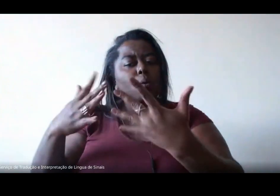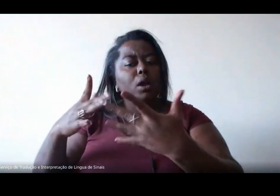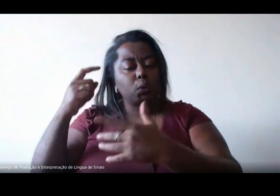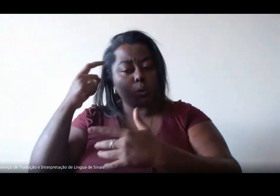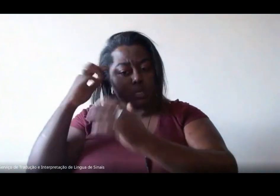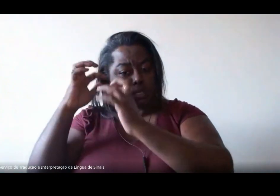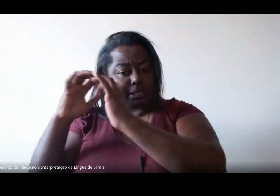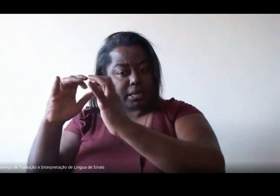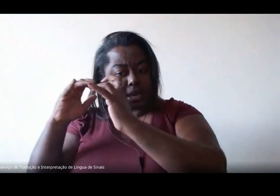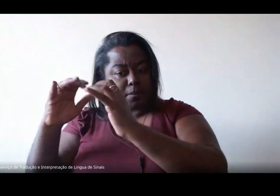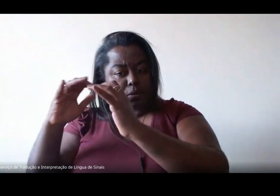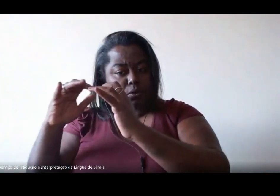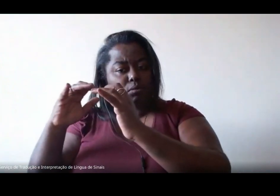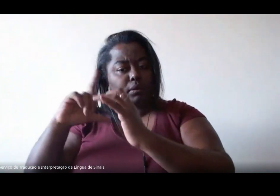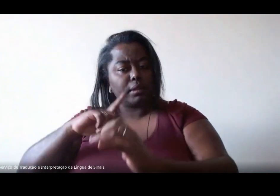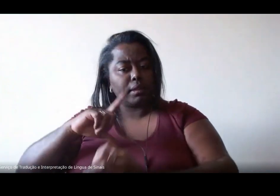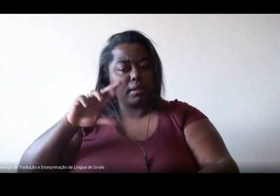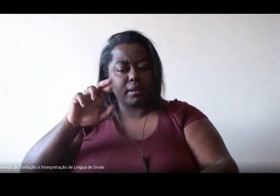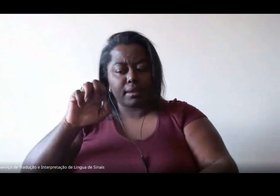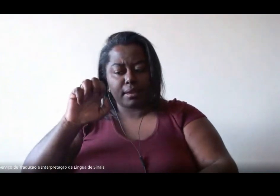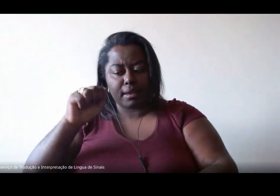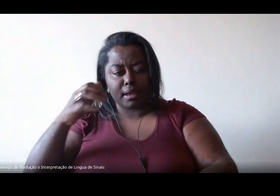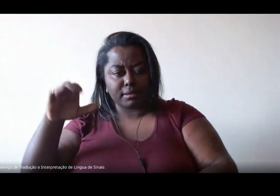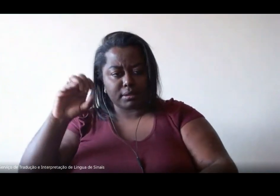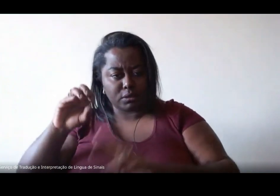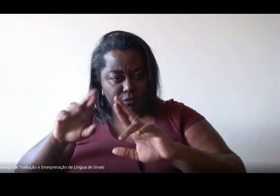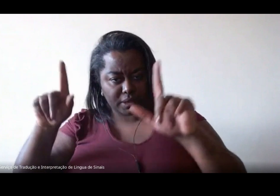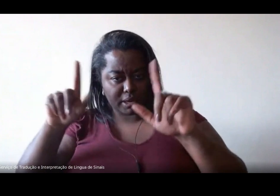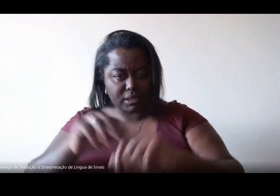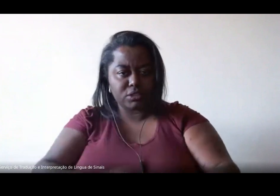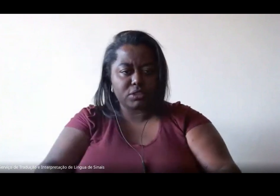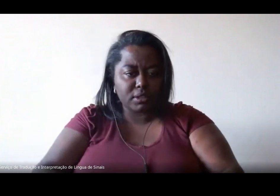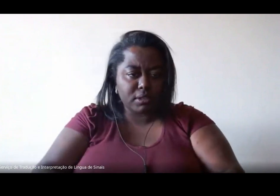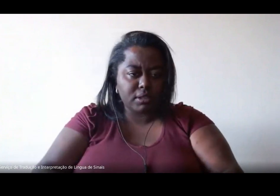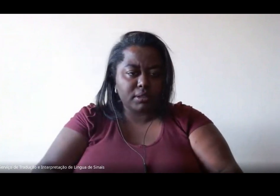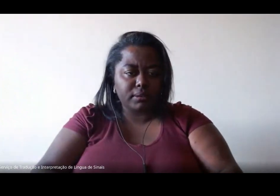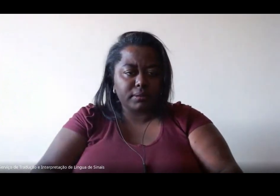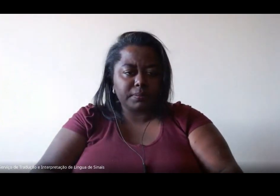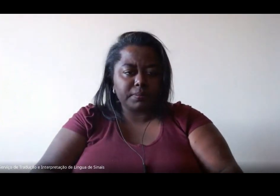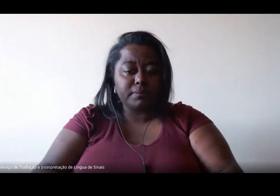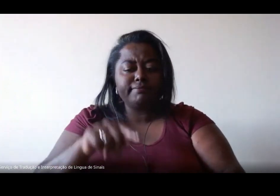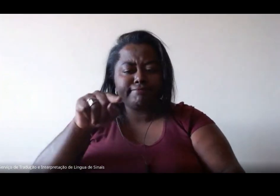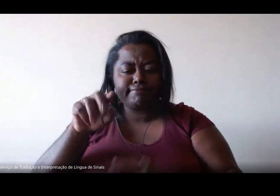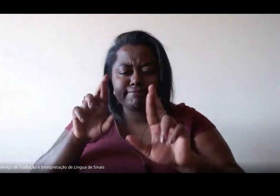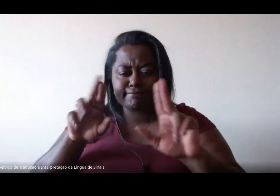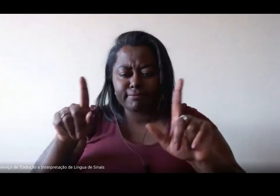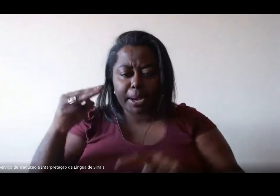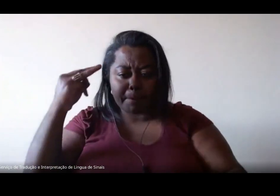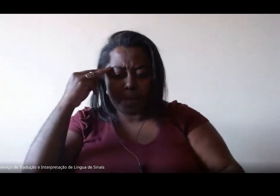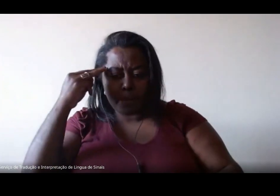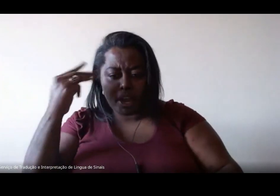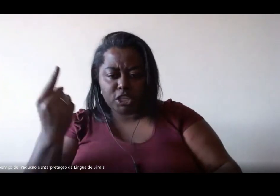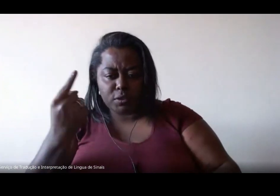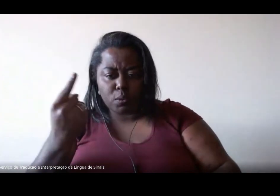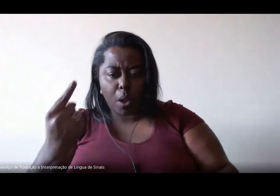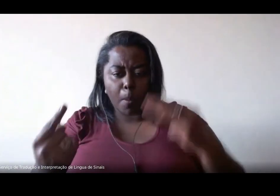encontros que levam o cérebro a reagir diferentemente. Fim da citação. Essa diferença